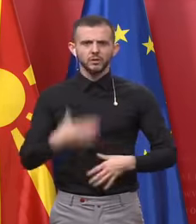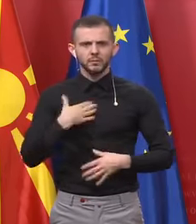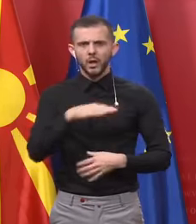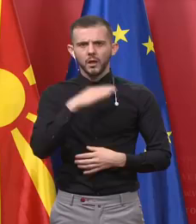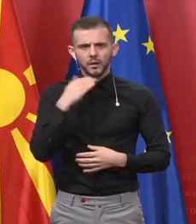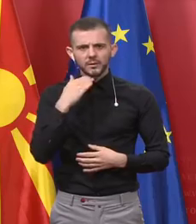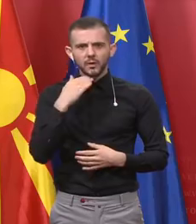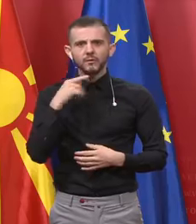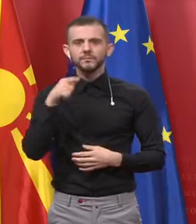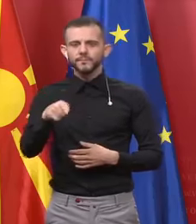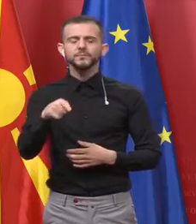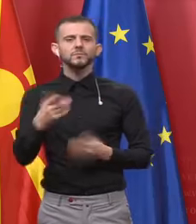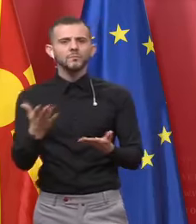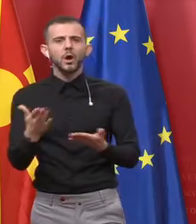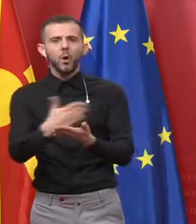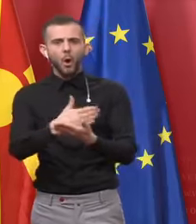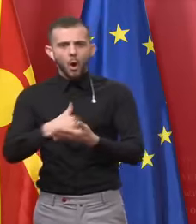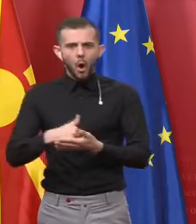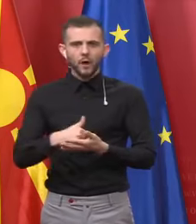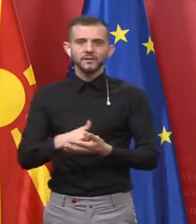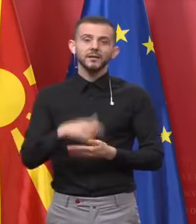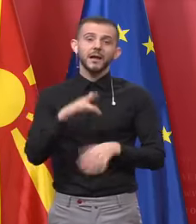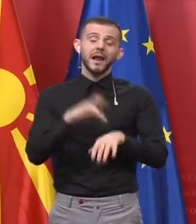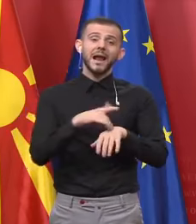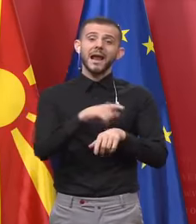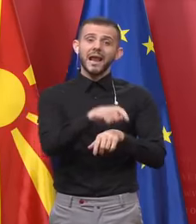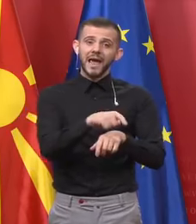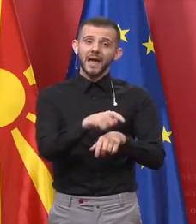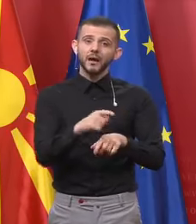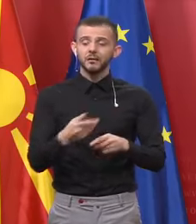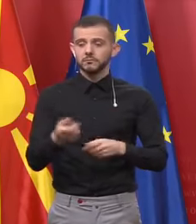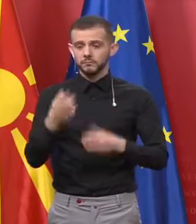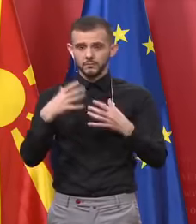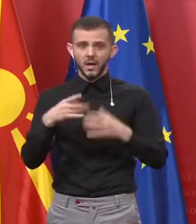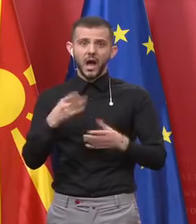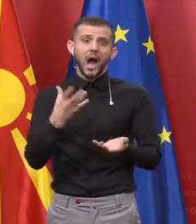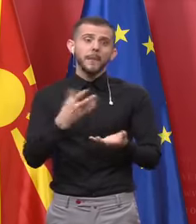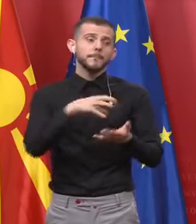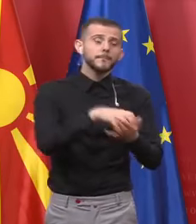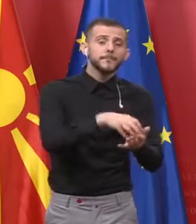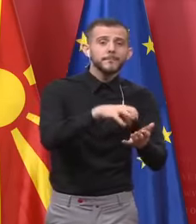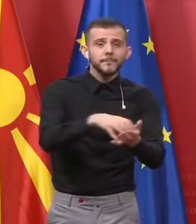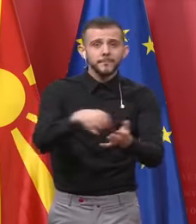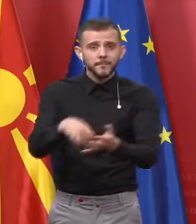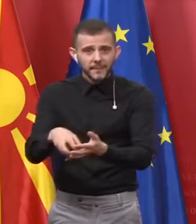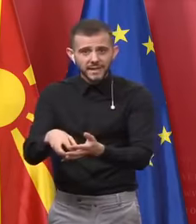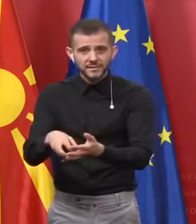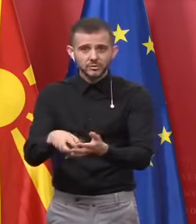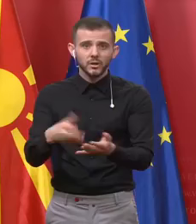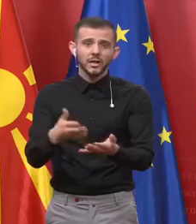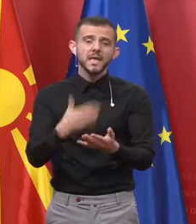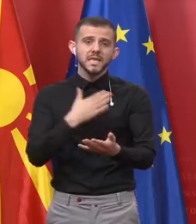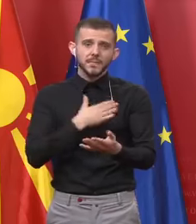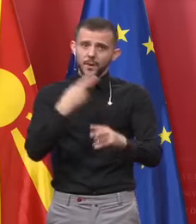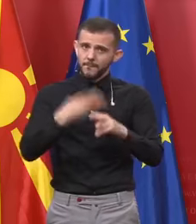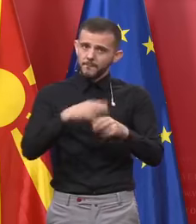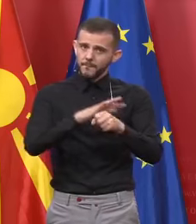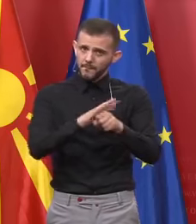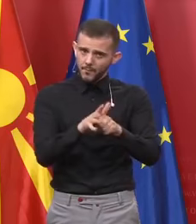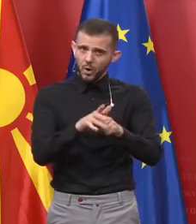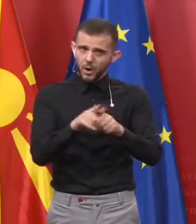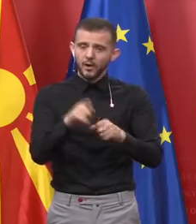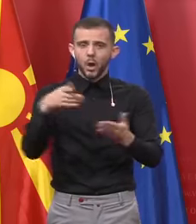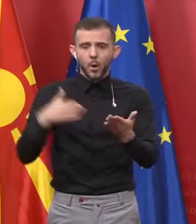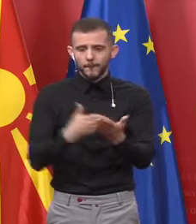користи од страна на здравствените работници согласно местото каде што се лекуваат пациентите у тој протокол